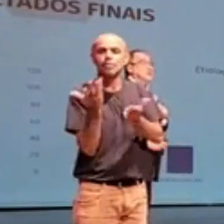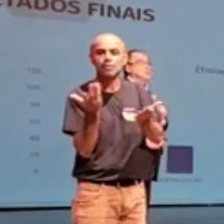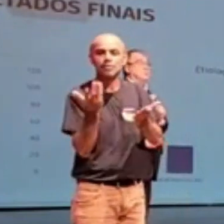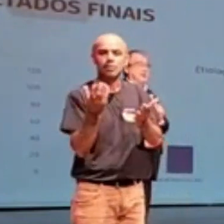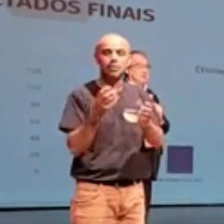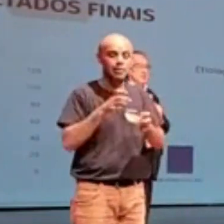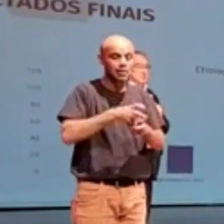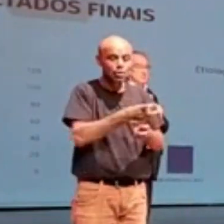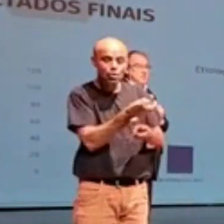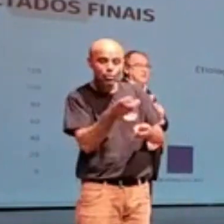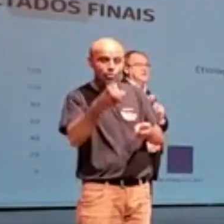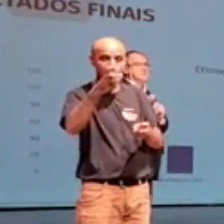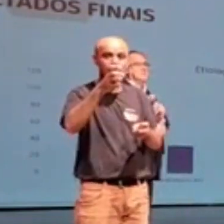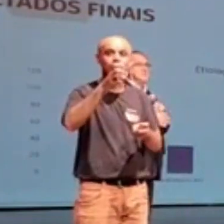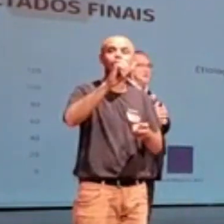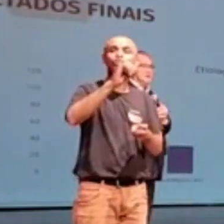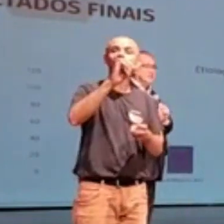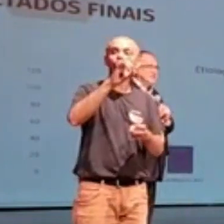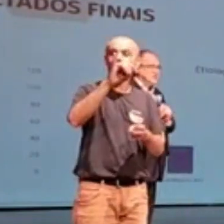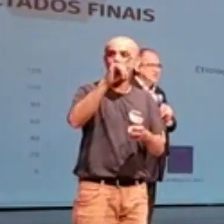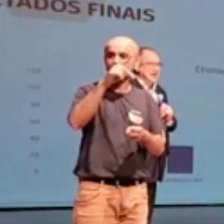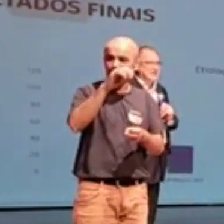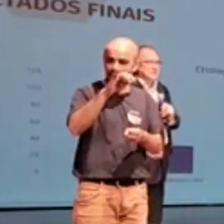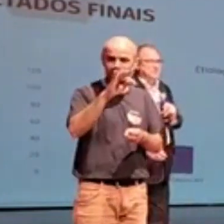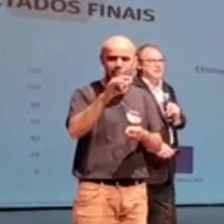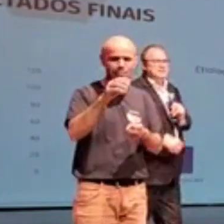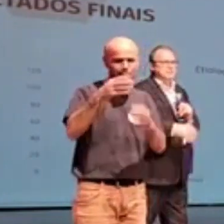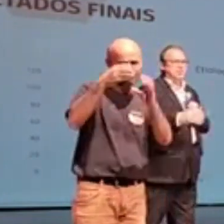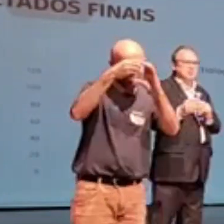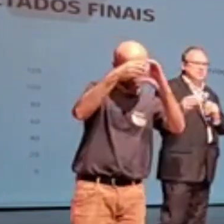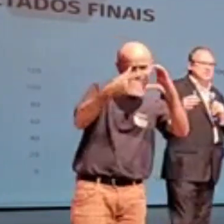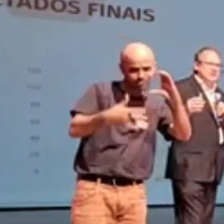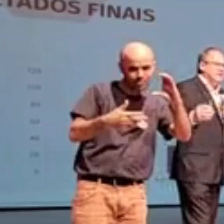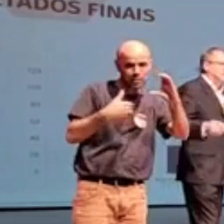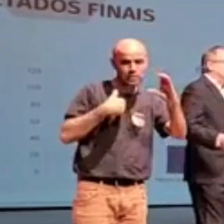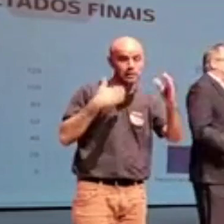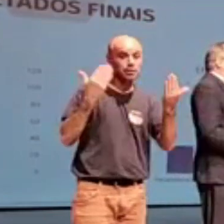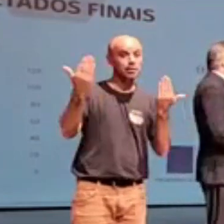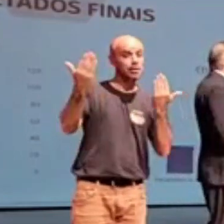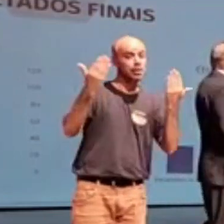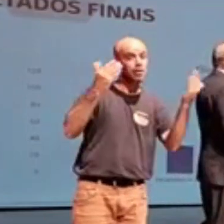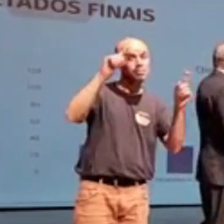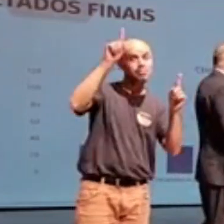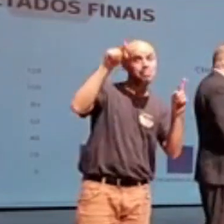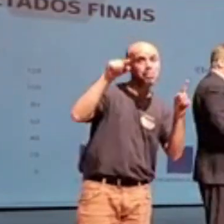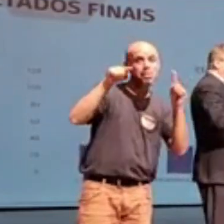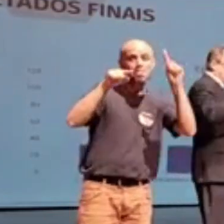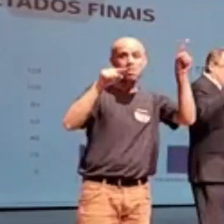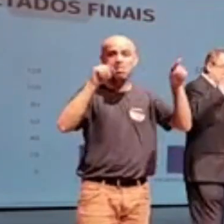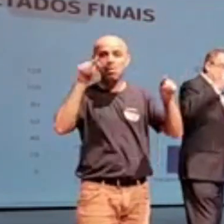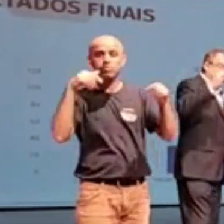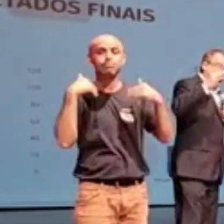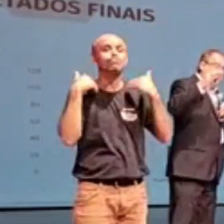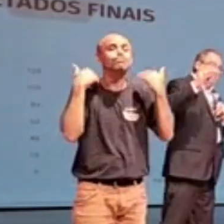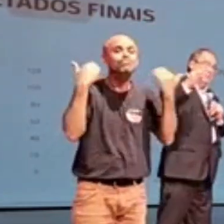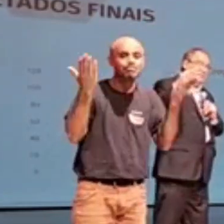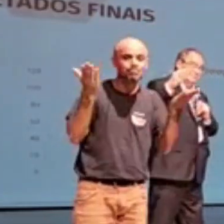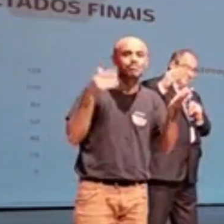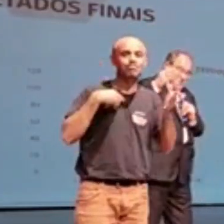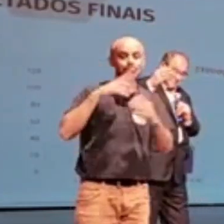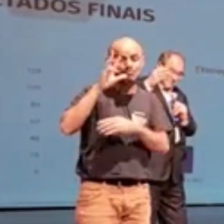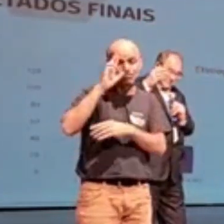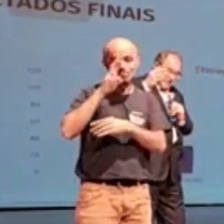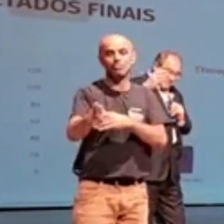escoliose idiopática. A gente sabe as características dela, tem várias hipóteses, né? Mas nenhuma foi